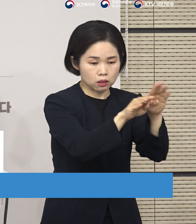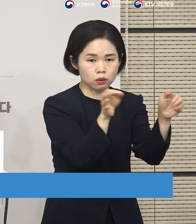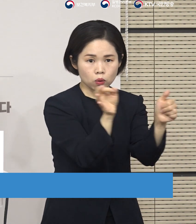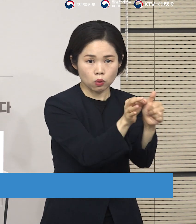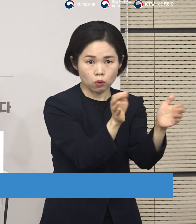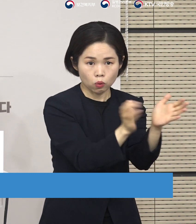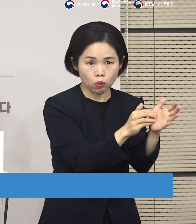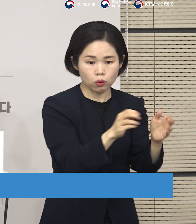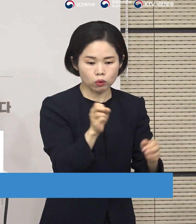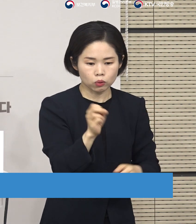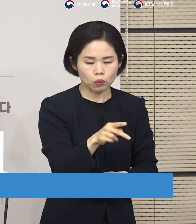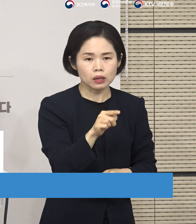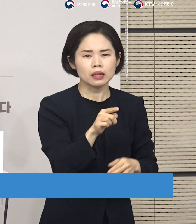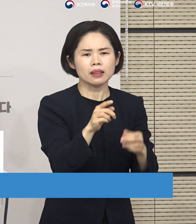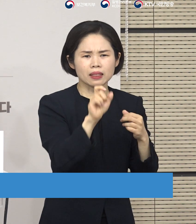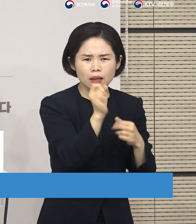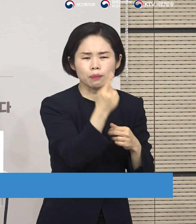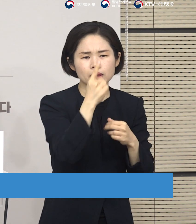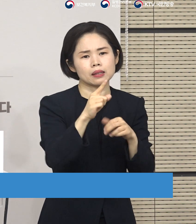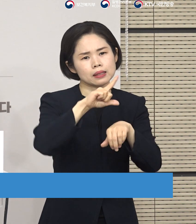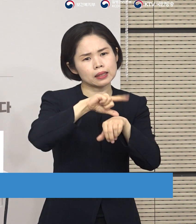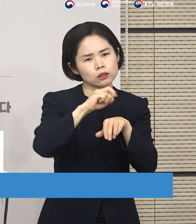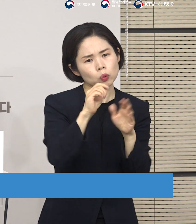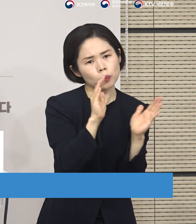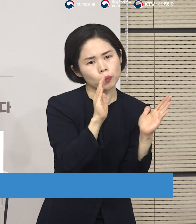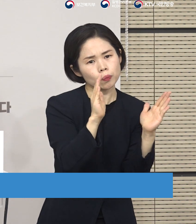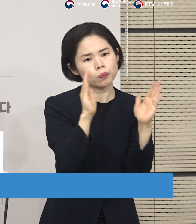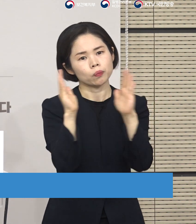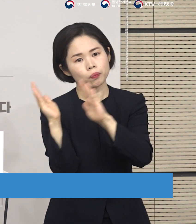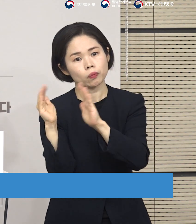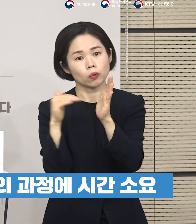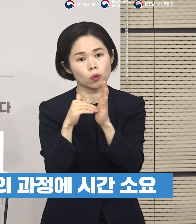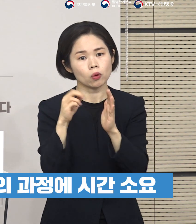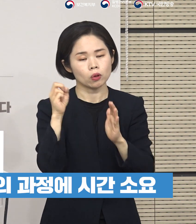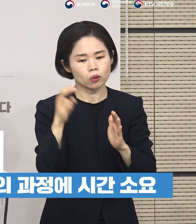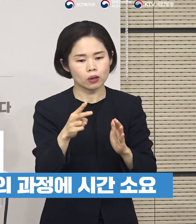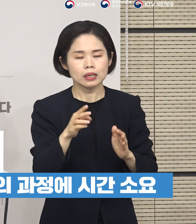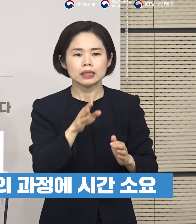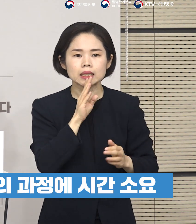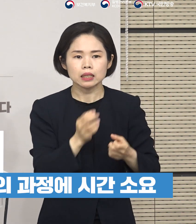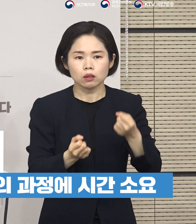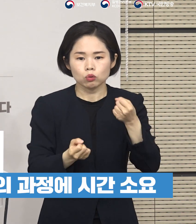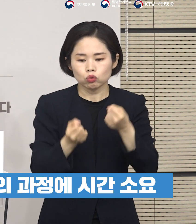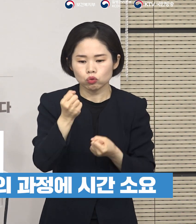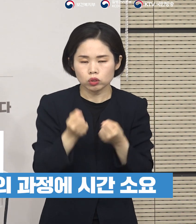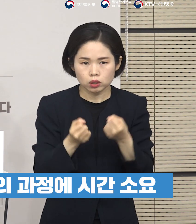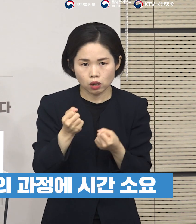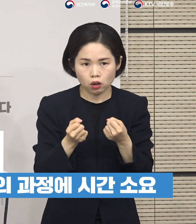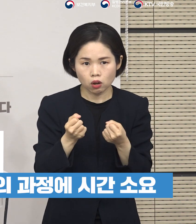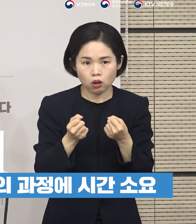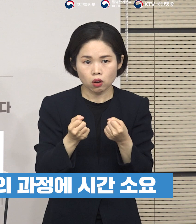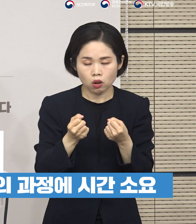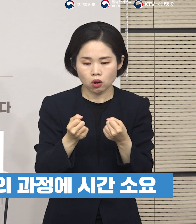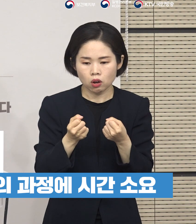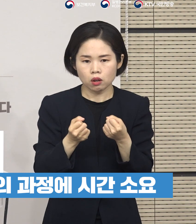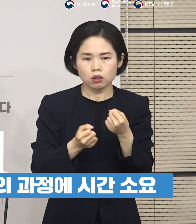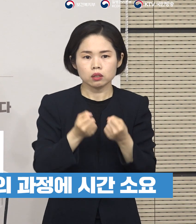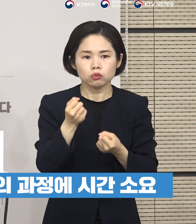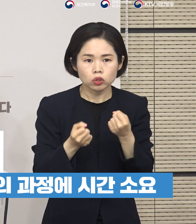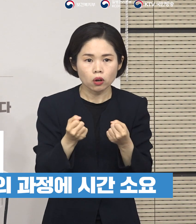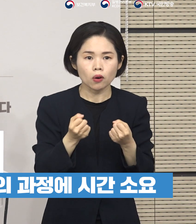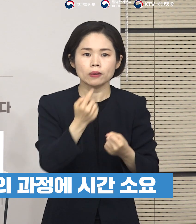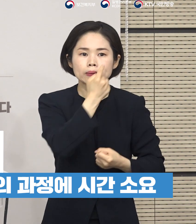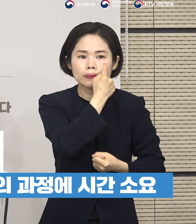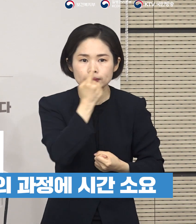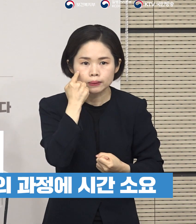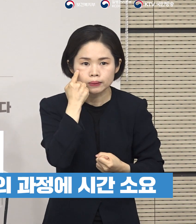소요가 됐고 두 번째는 그 실제 운행 기록이나 이런 것들을 증빙 서류를 저희가 확인을 하고 그